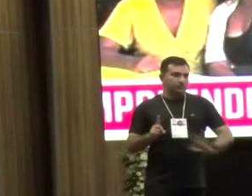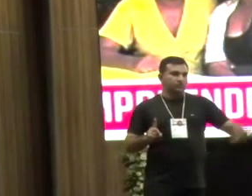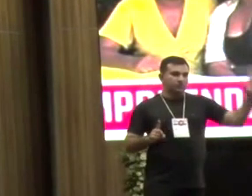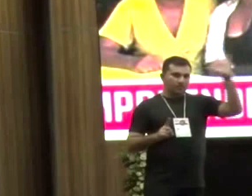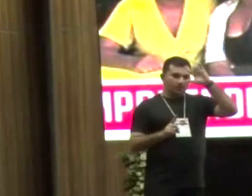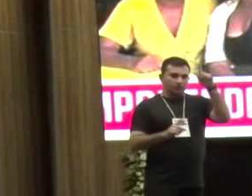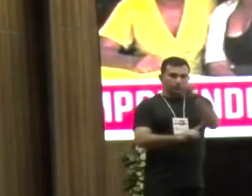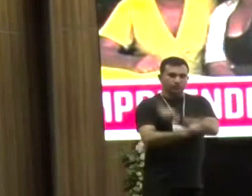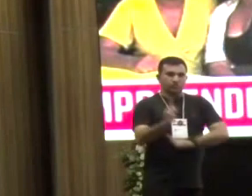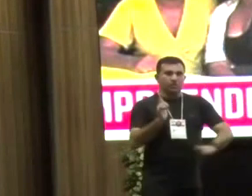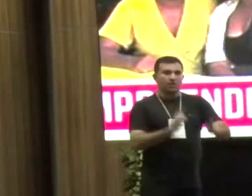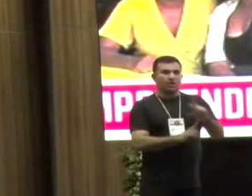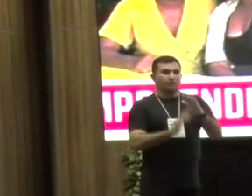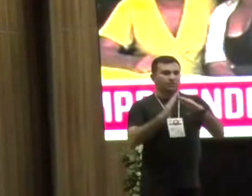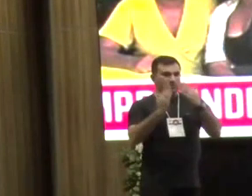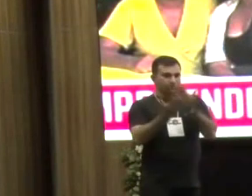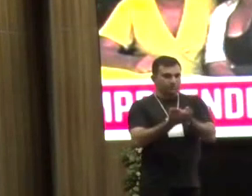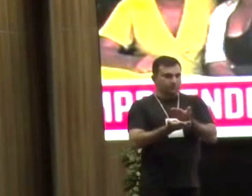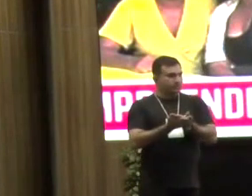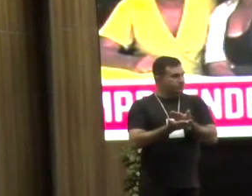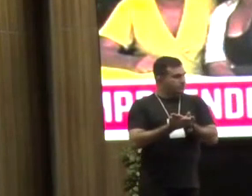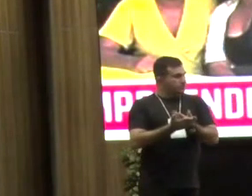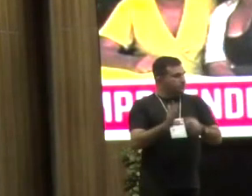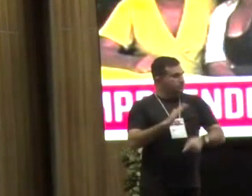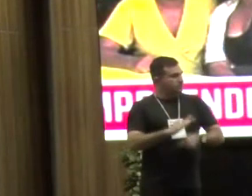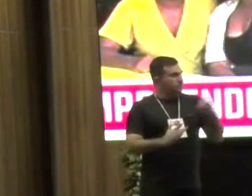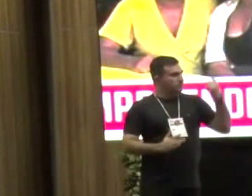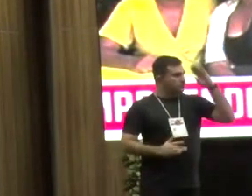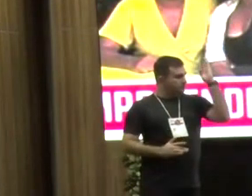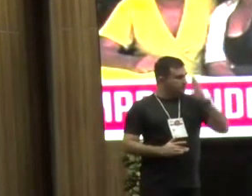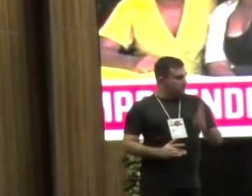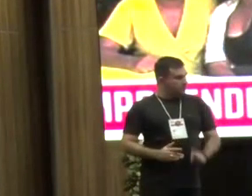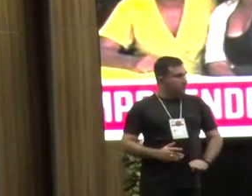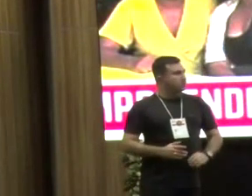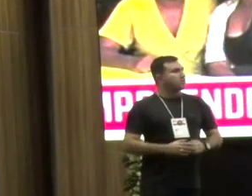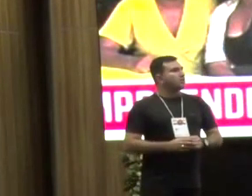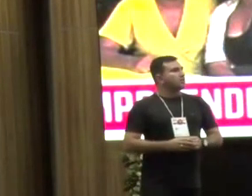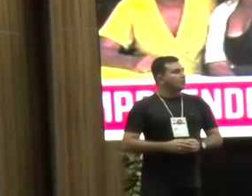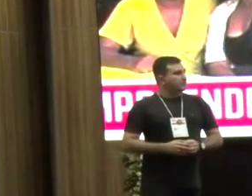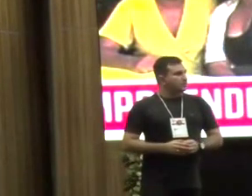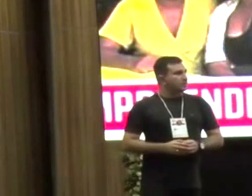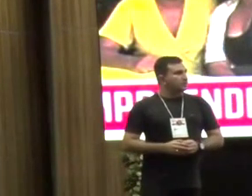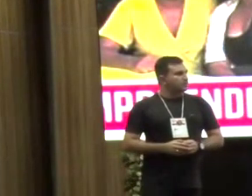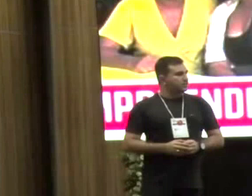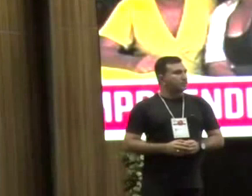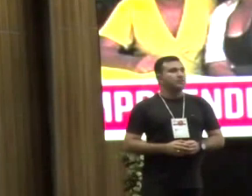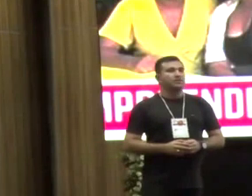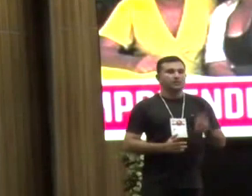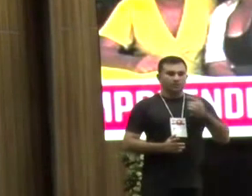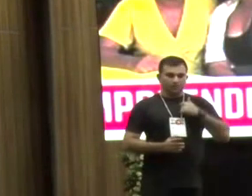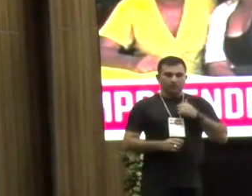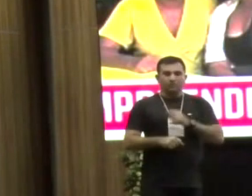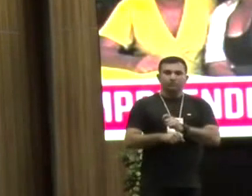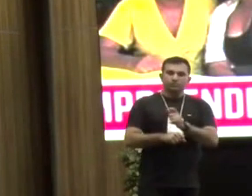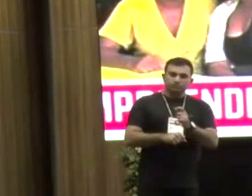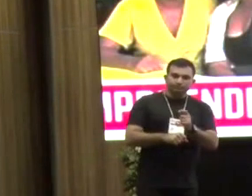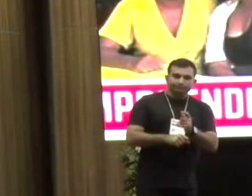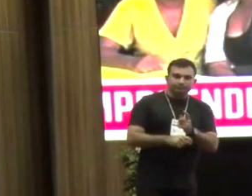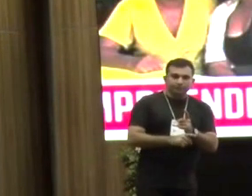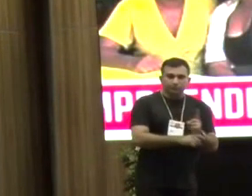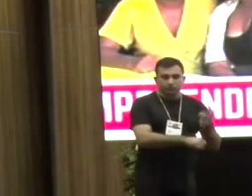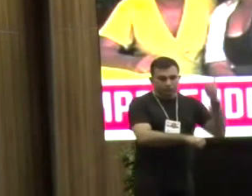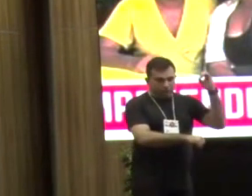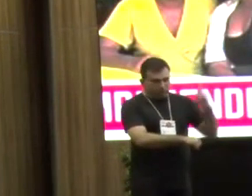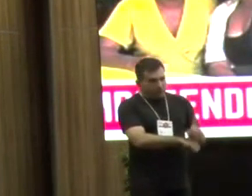gestão escolar. O Brasil, a primeira vez que o Brasil recebeu esse prêmio foi na escola que eu estava dirigindo, que era a escola